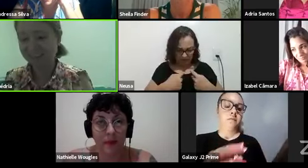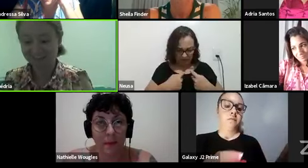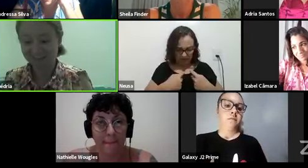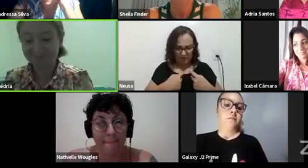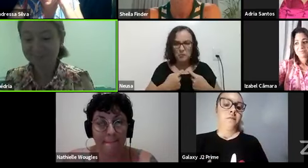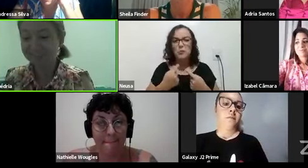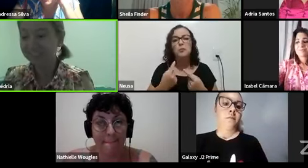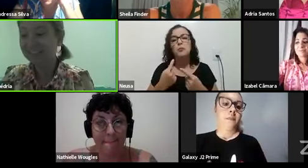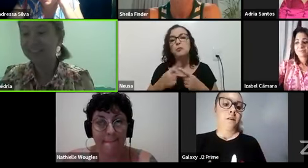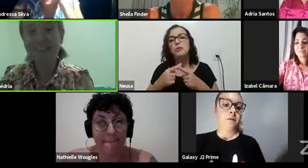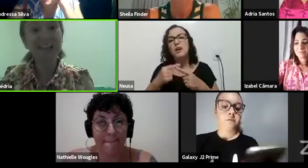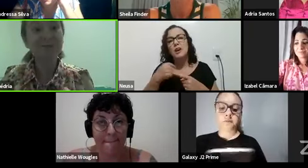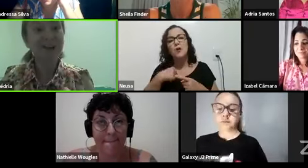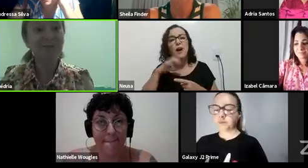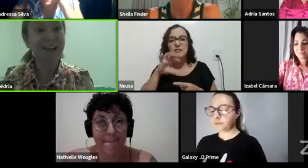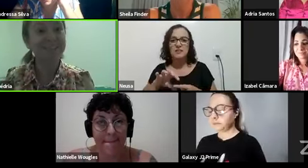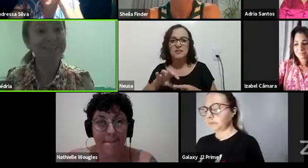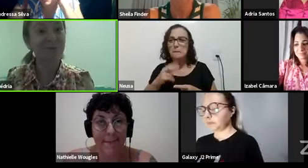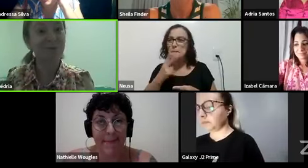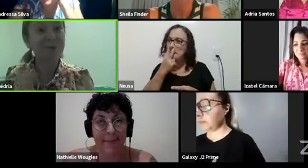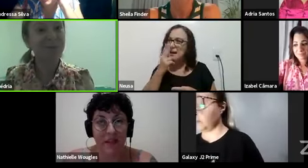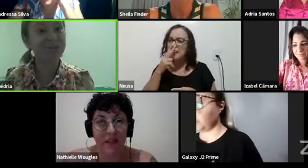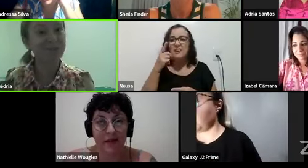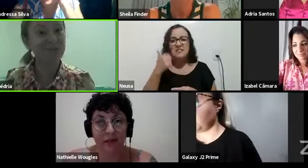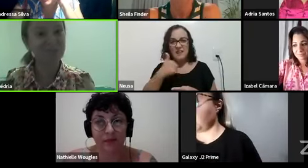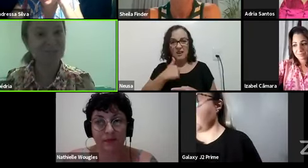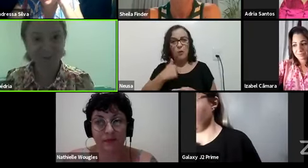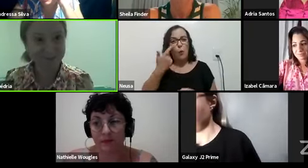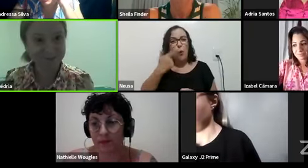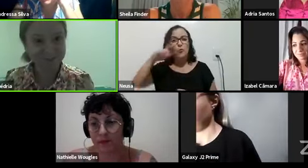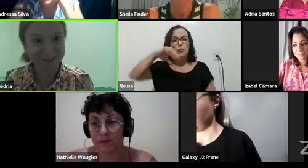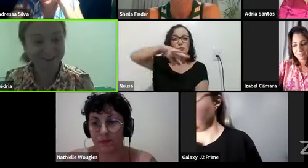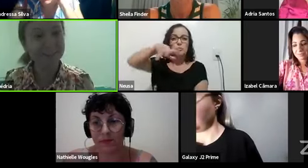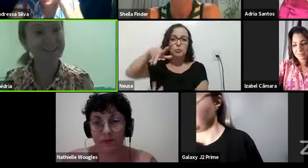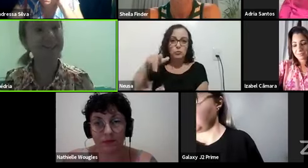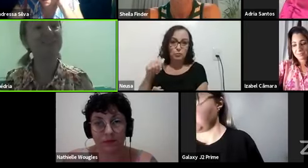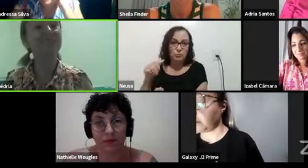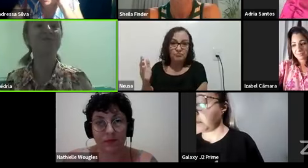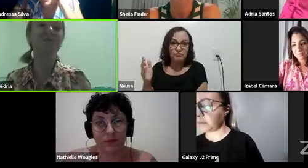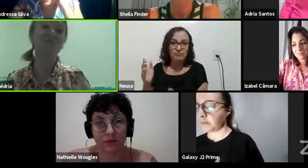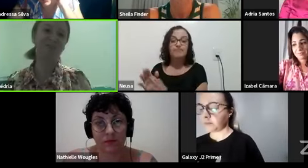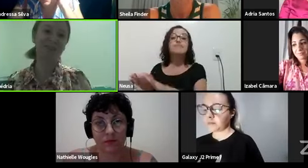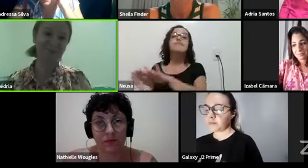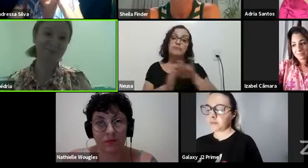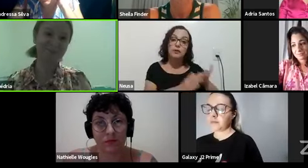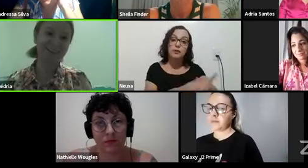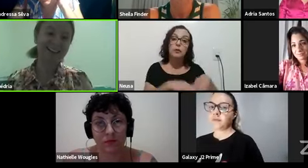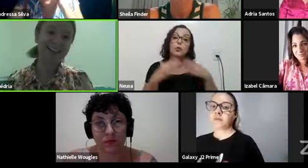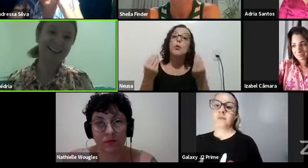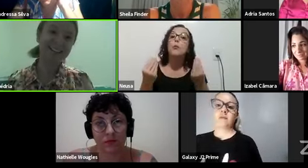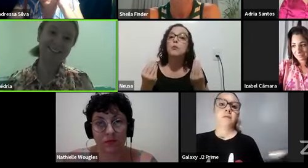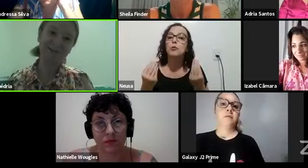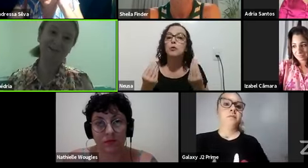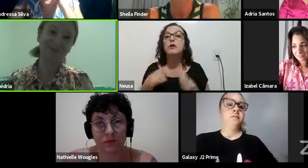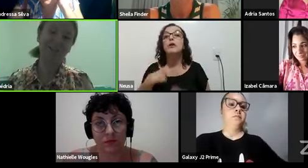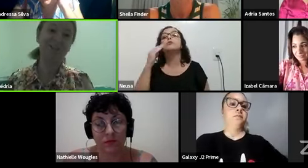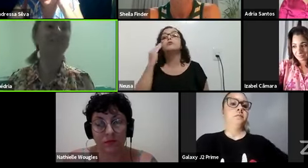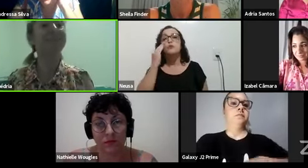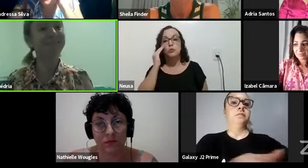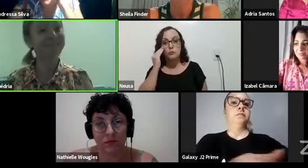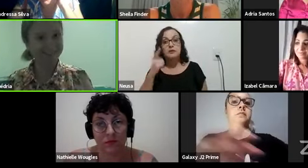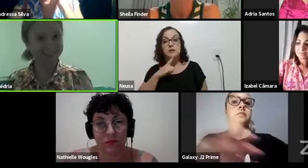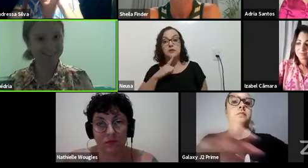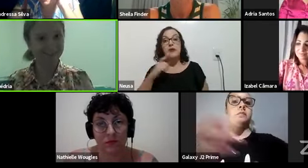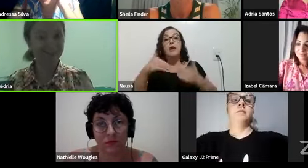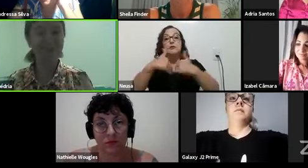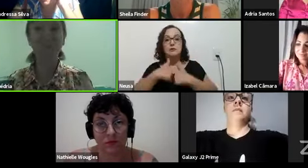gente não é daqui. E aí o que acontece? Como que o autismo chegou na minha vida? Através dos meus filhos, né? Então, eu tenho um